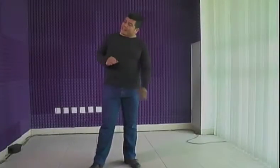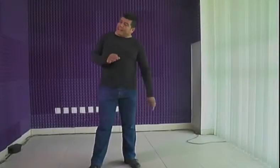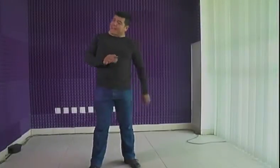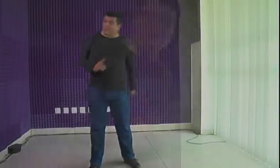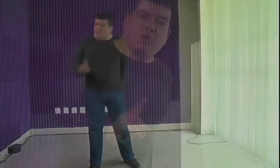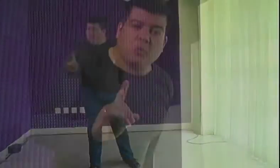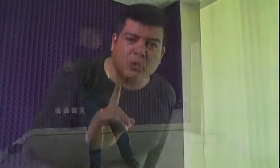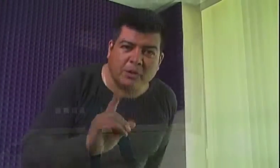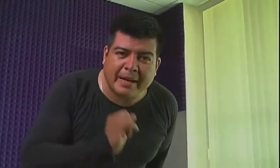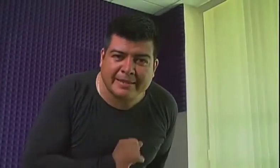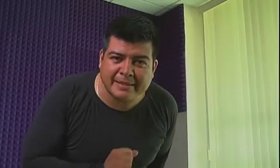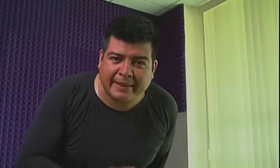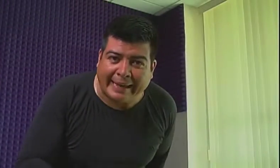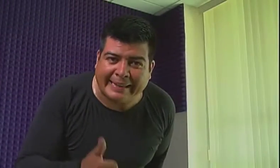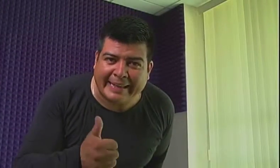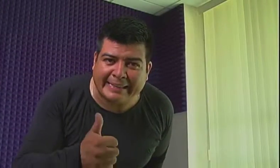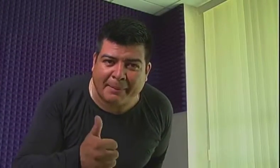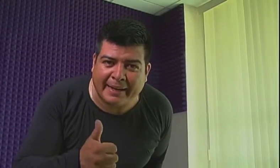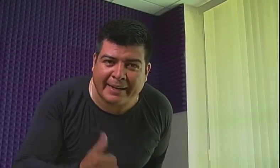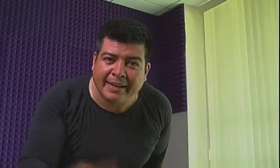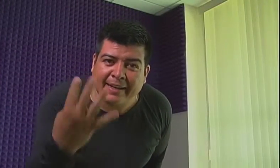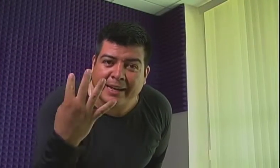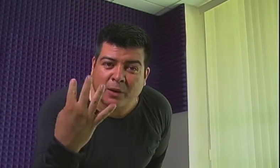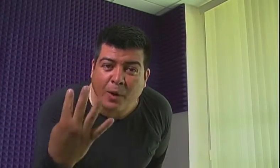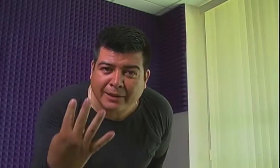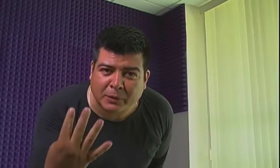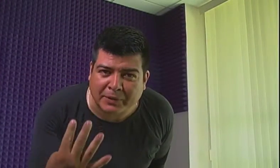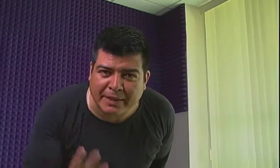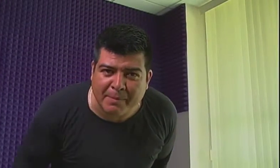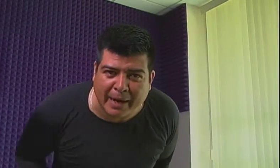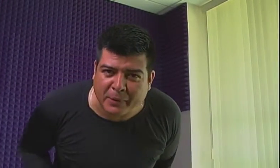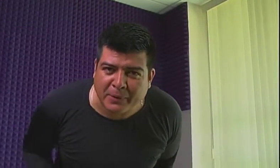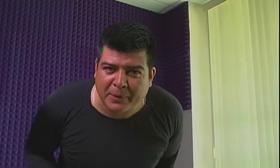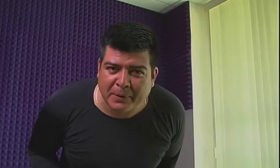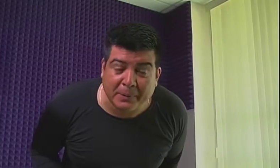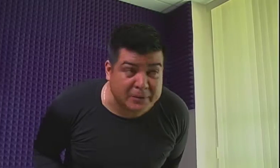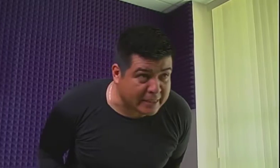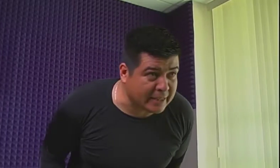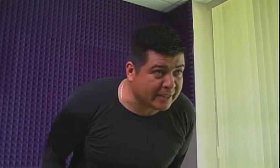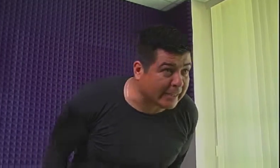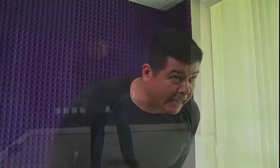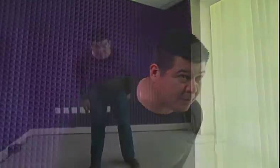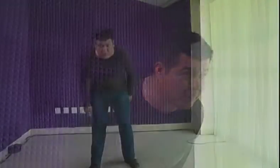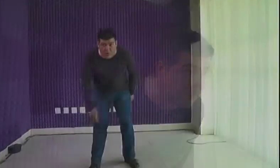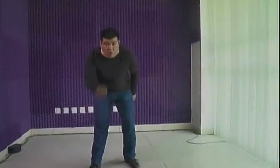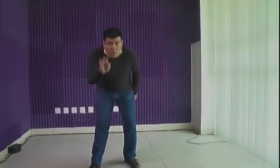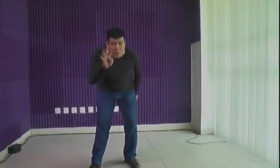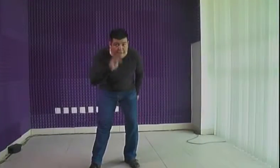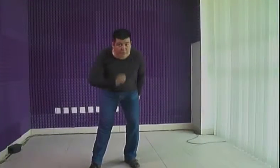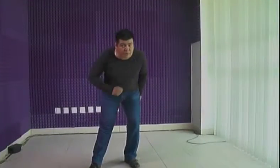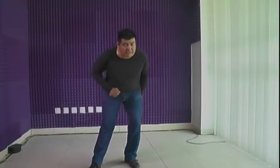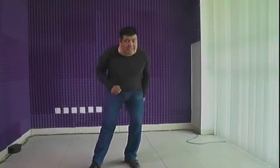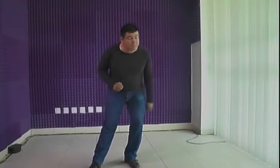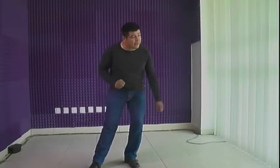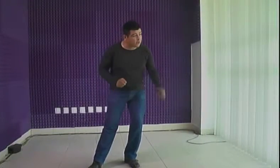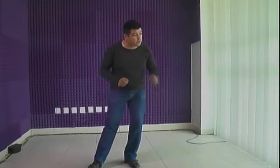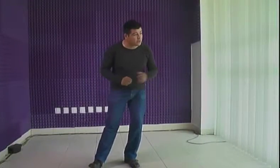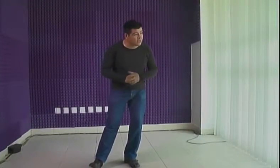agregar uno más, el de Artaban, el cuarto rey mago. Sí, claro, cuatro reyes magos.